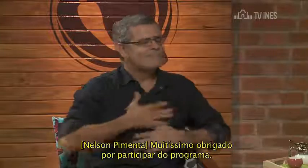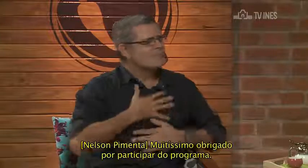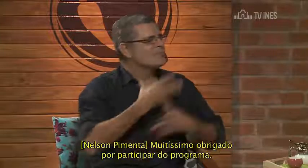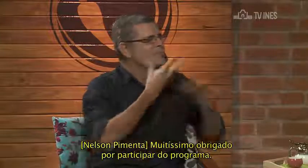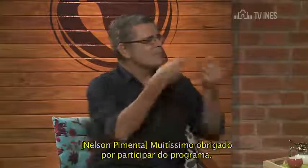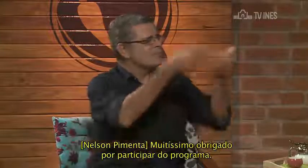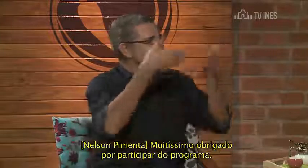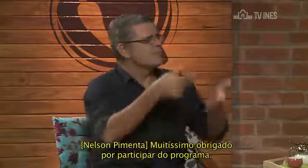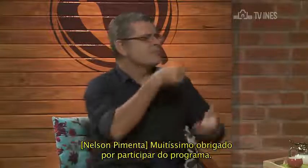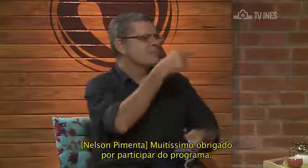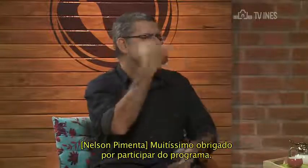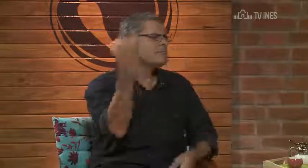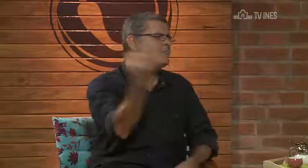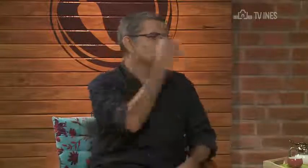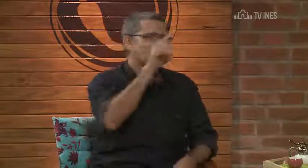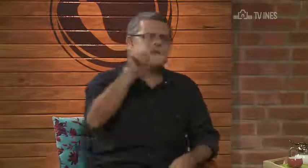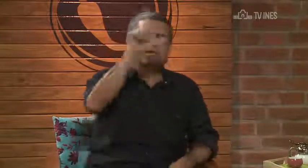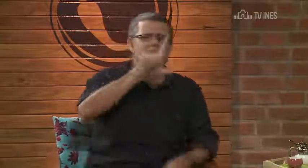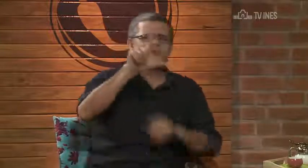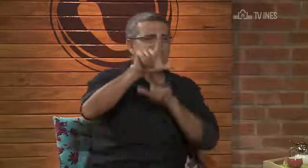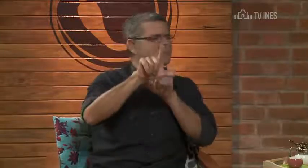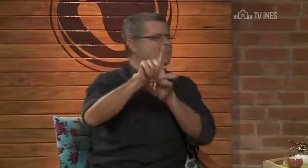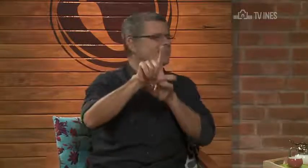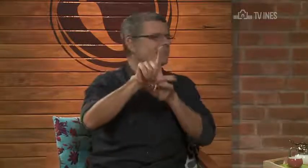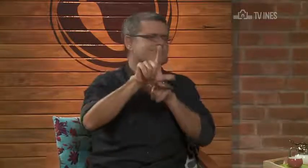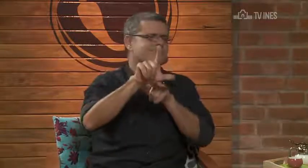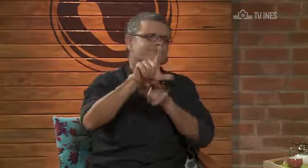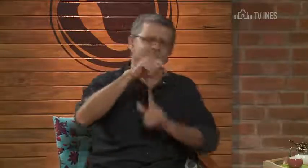Muitíssimo obrigado por participar do programa.